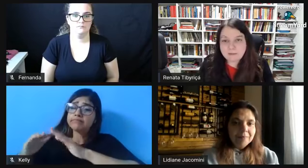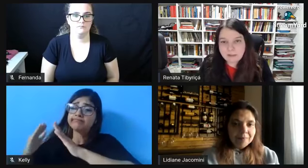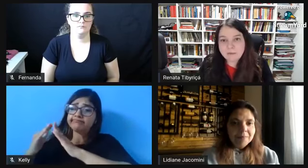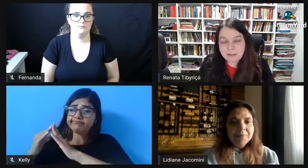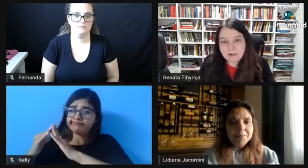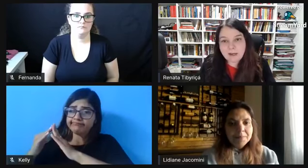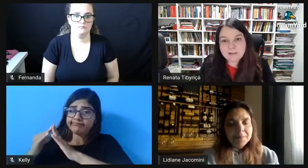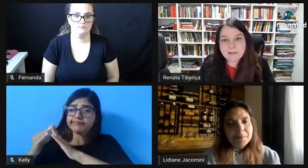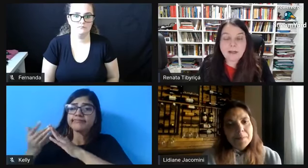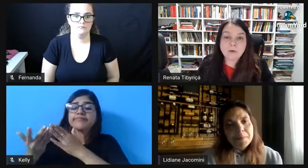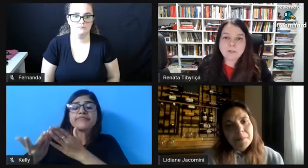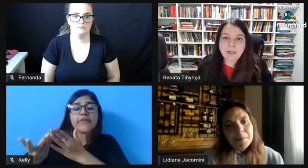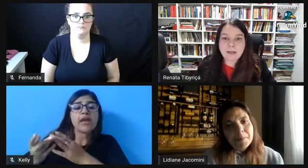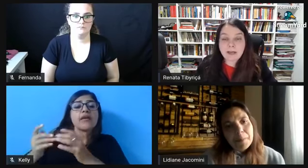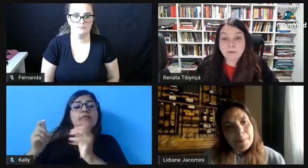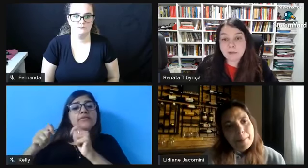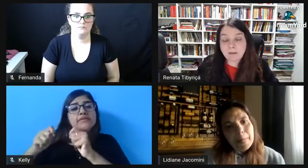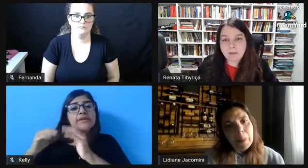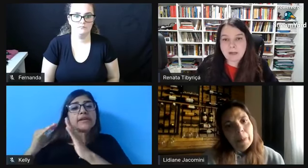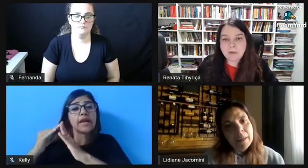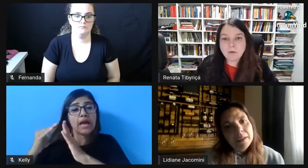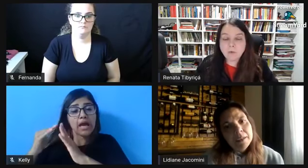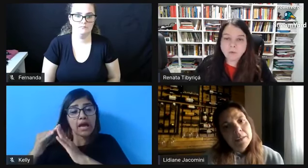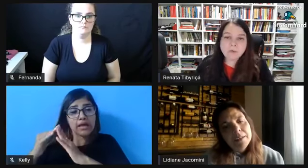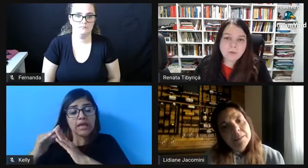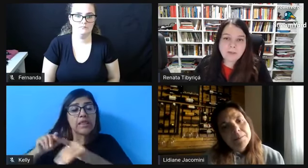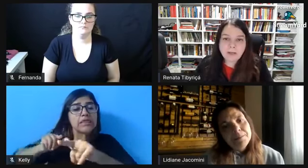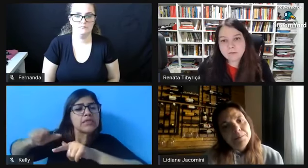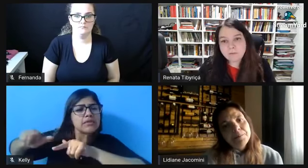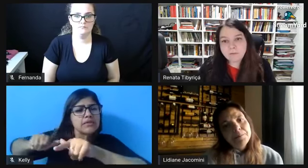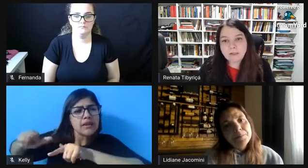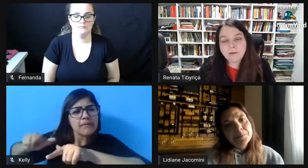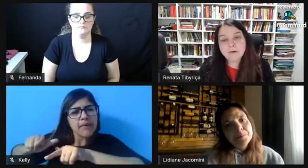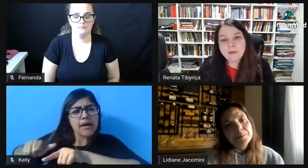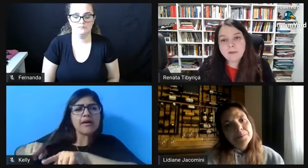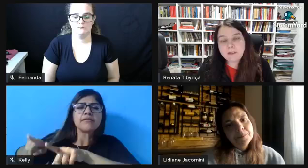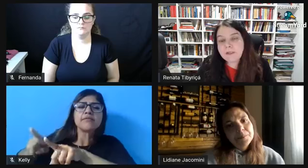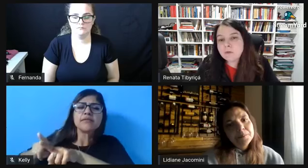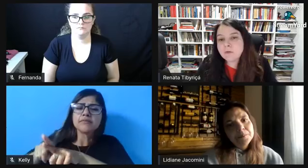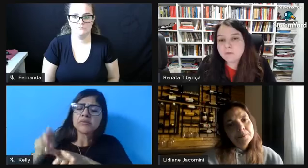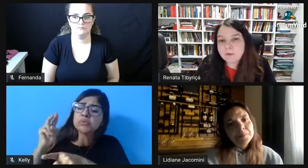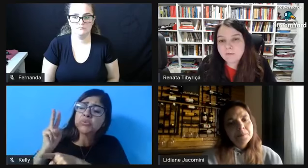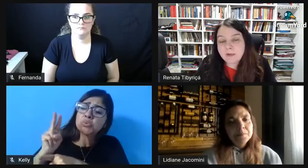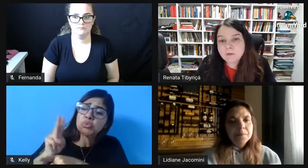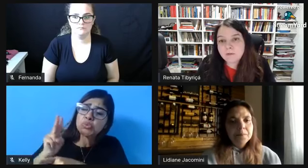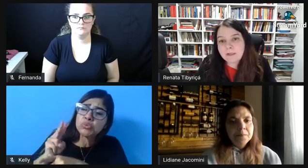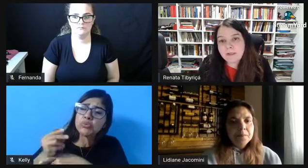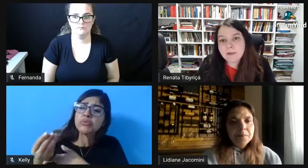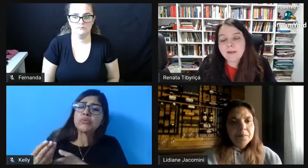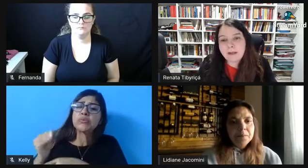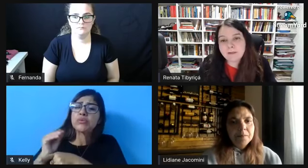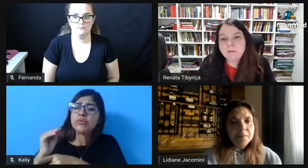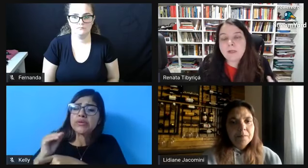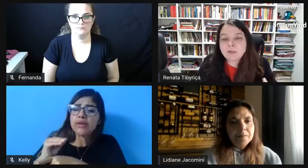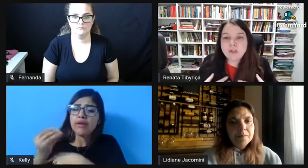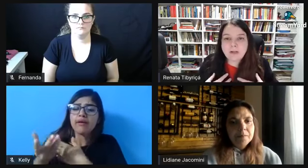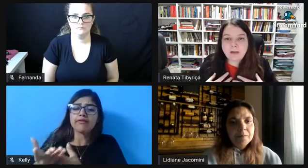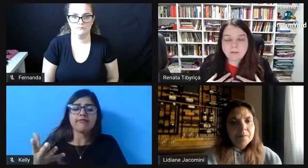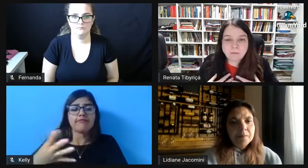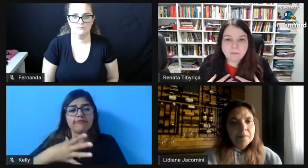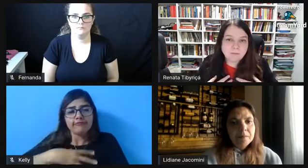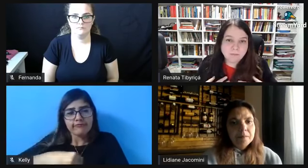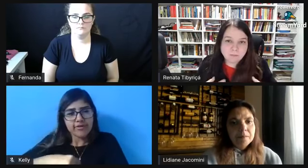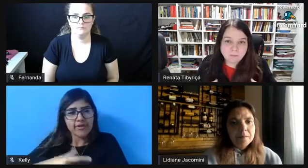daí, tanto em casa, ela consegue aliar o trabalho com os cuidados do filho. E isso faz com que ela não deixe